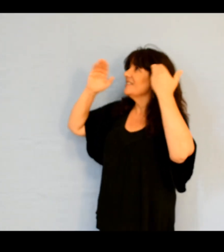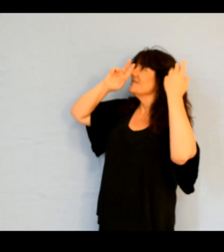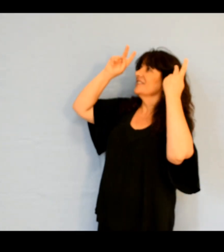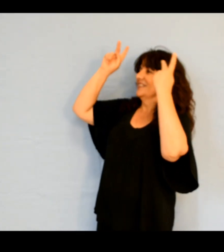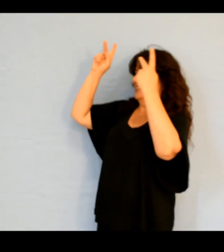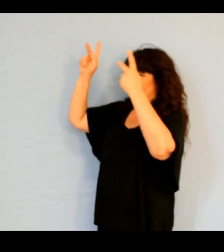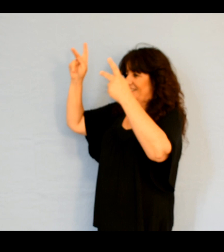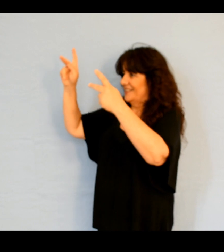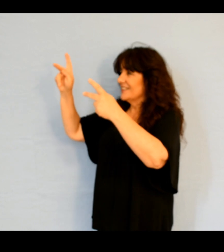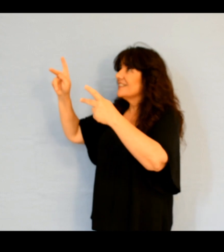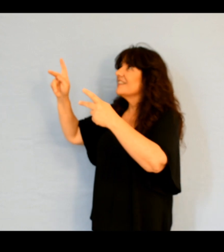Jérusalem.